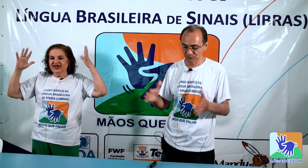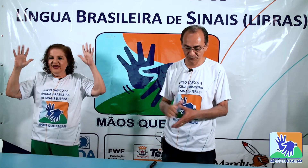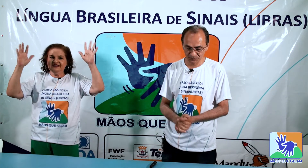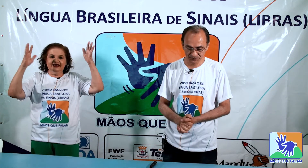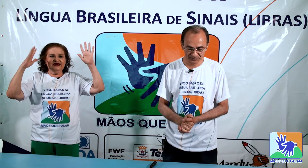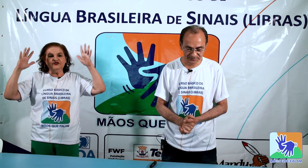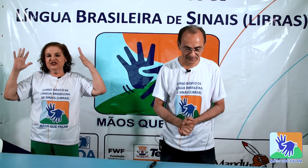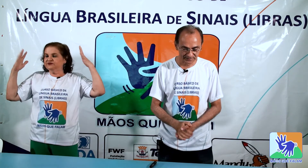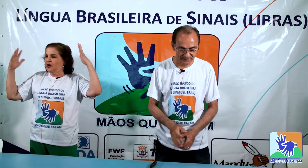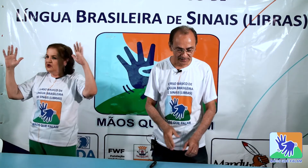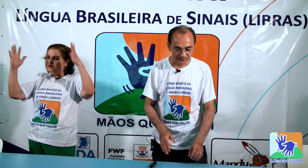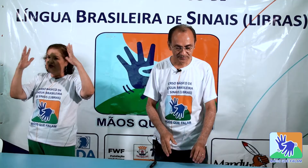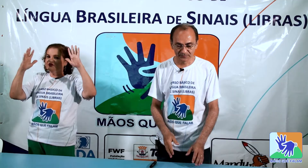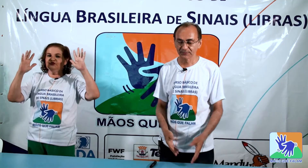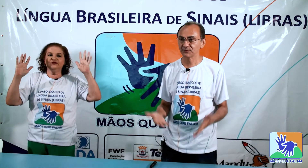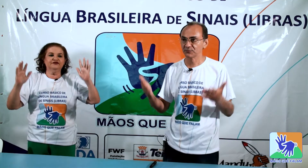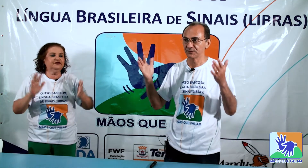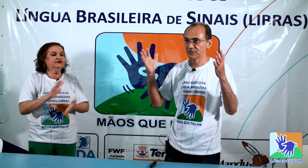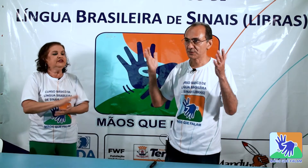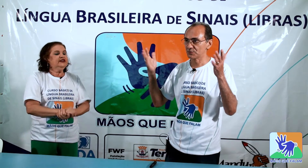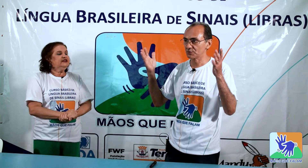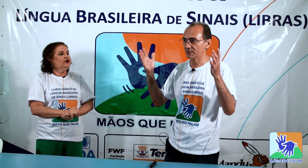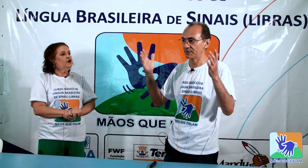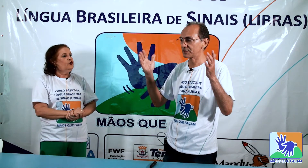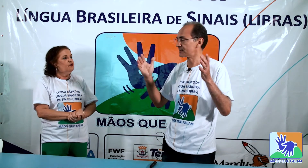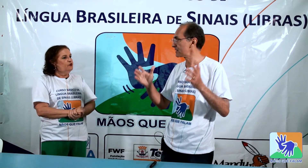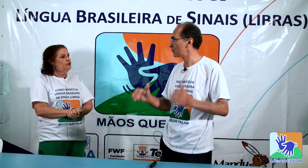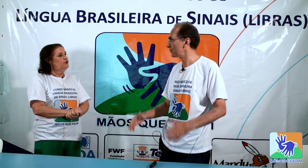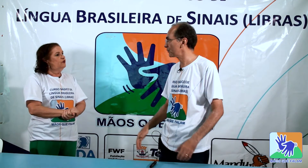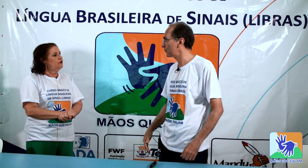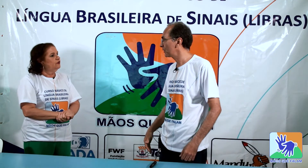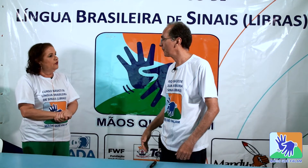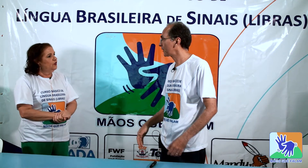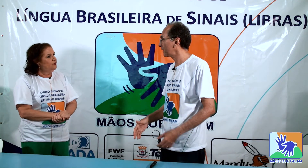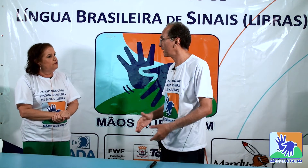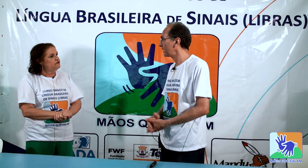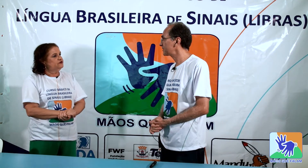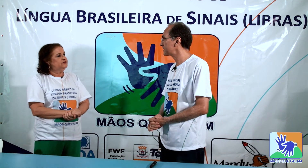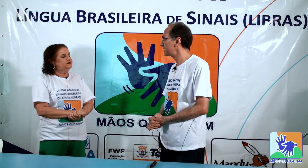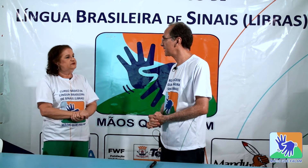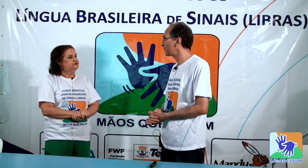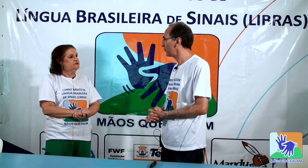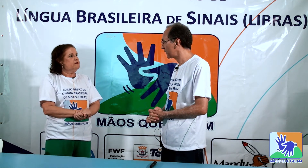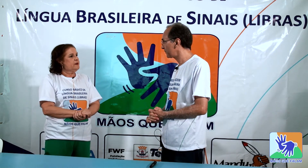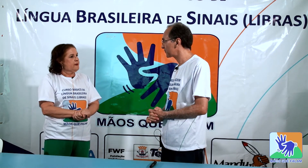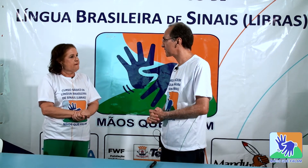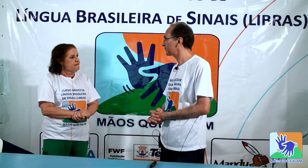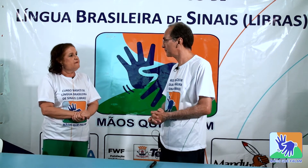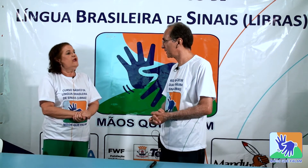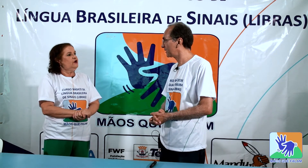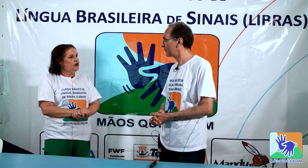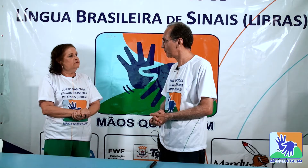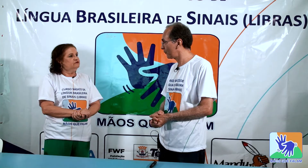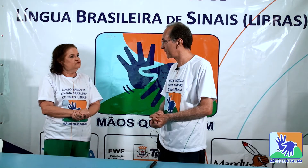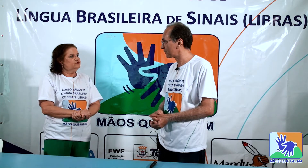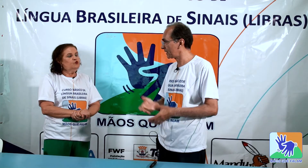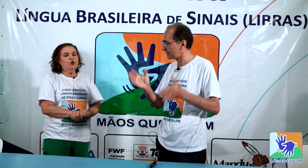bem. Isso aqui são as palmas para o surdo, viu? Isso, justamente assim como para dizer que cumprimos um momento, né? Um